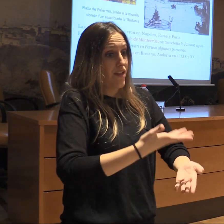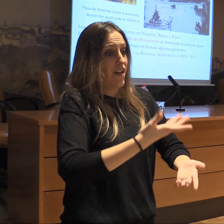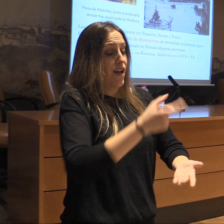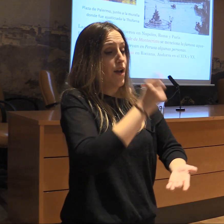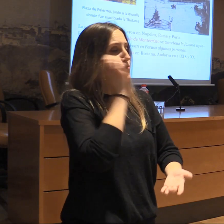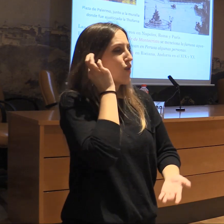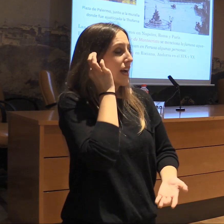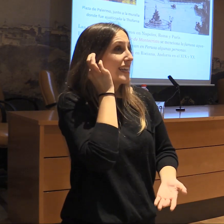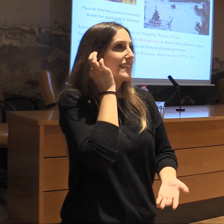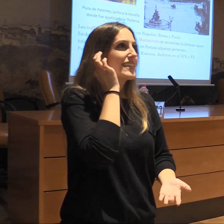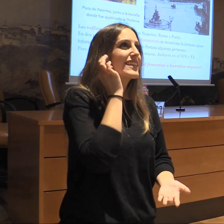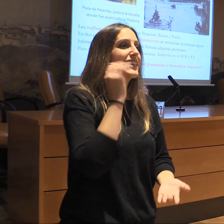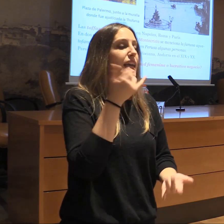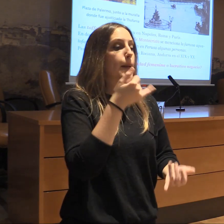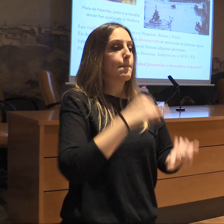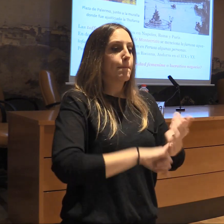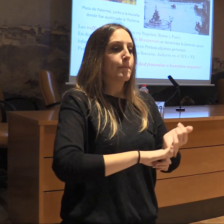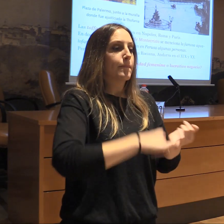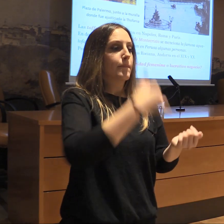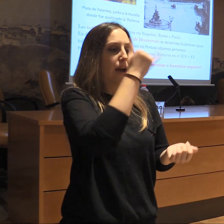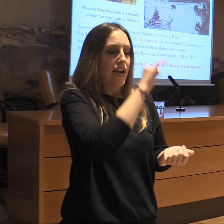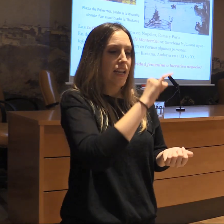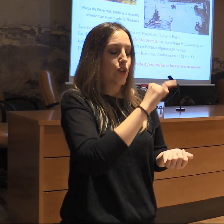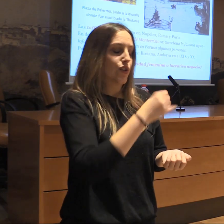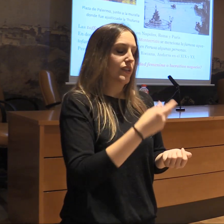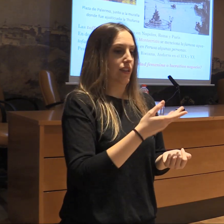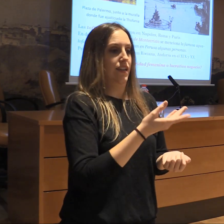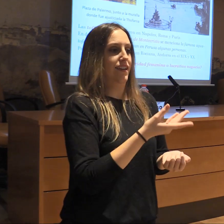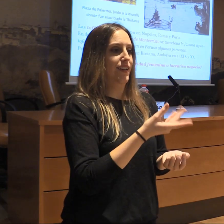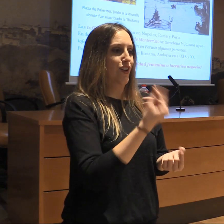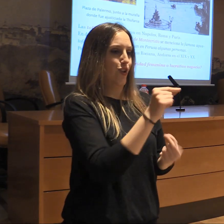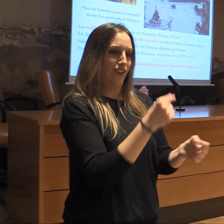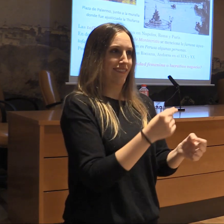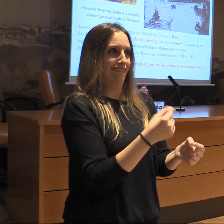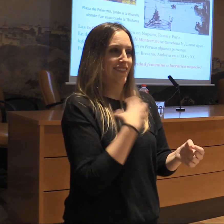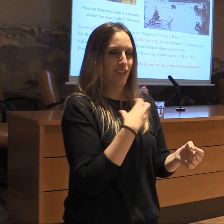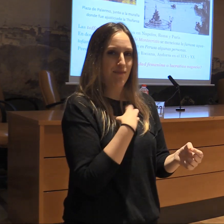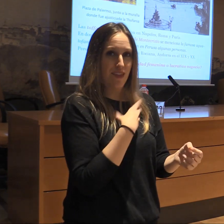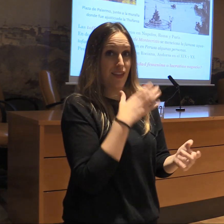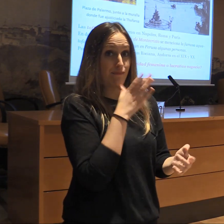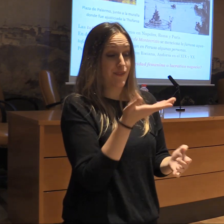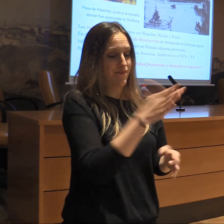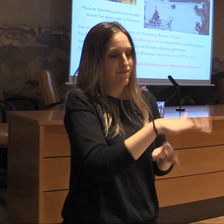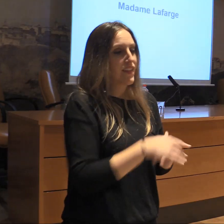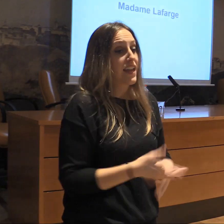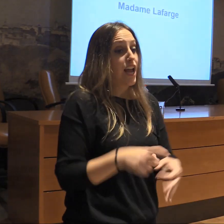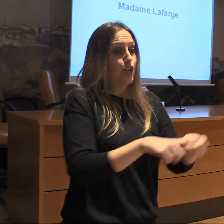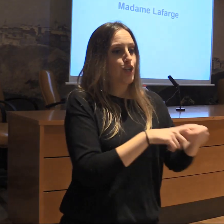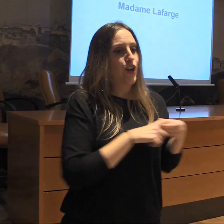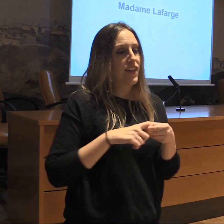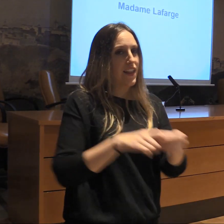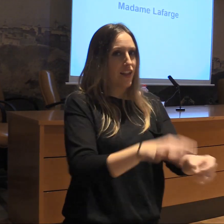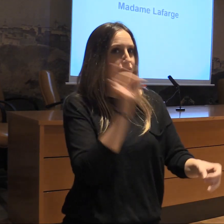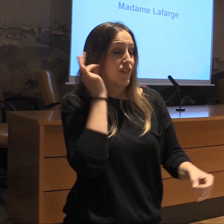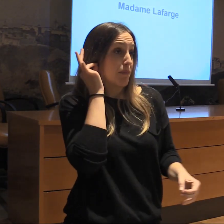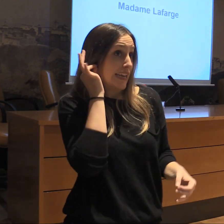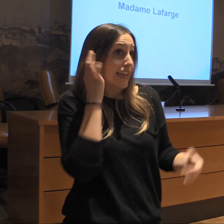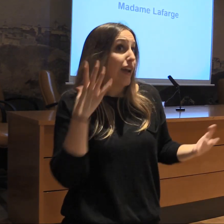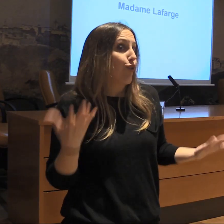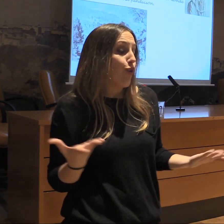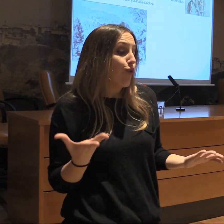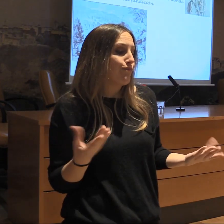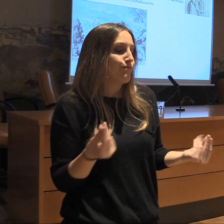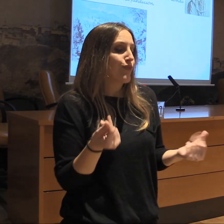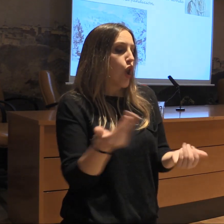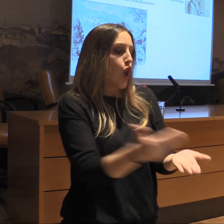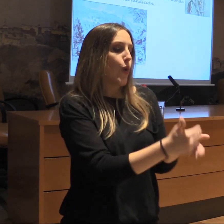tenían unos maridos incorregibles. Bueno, entonces esto era solidaridad femenina o lucrativo negocio. Ahora vamos